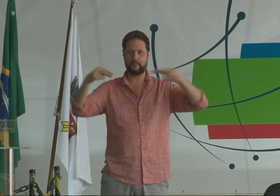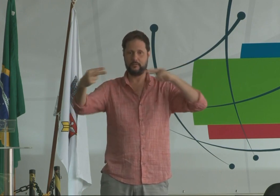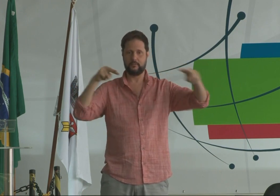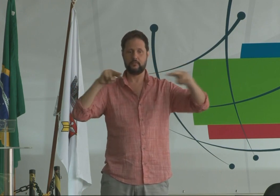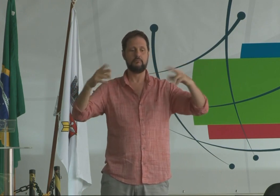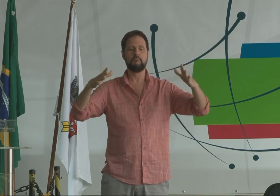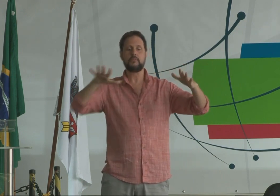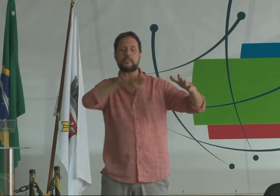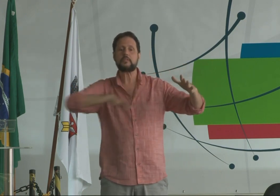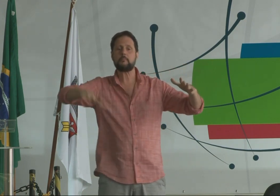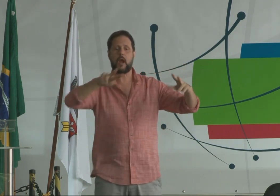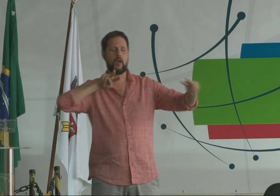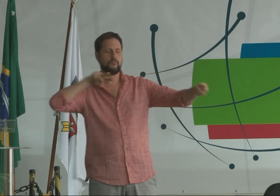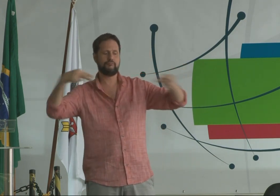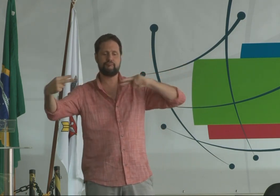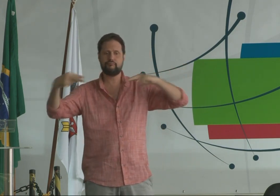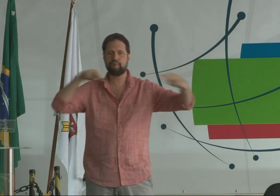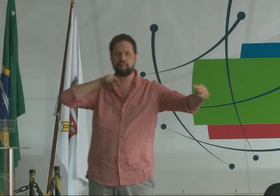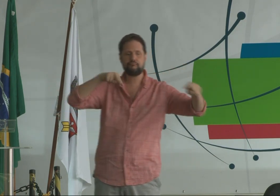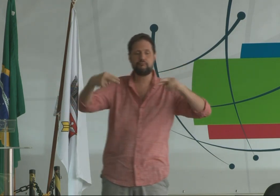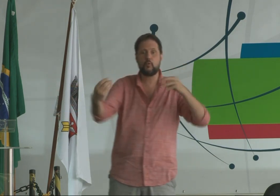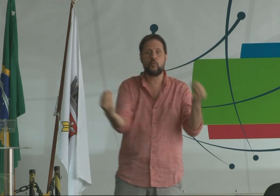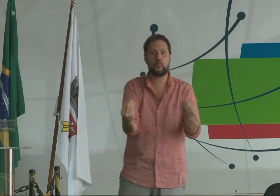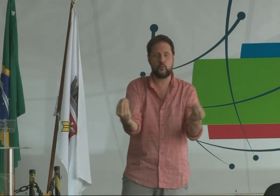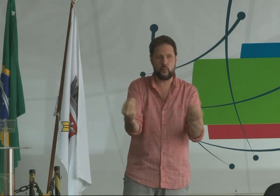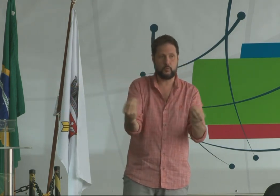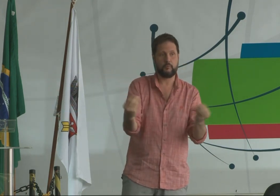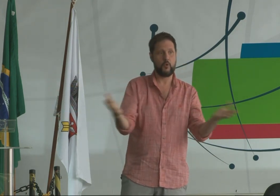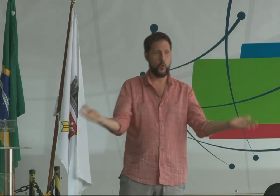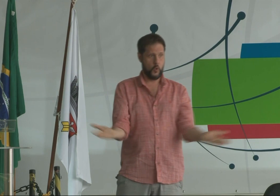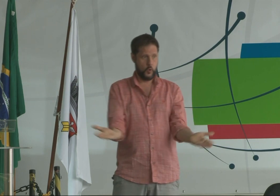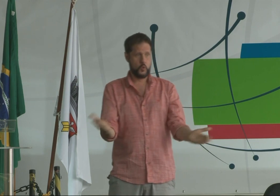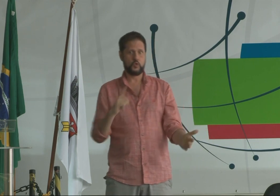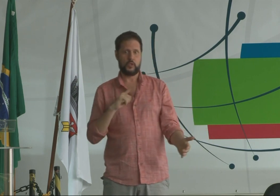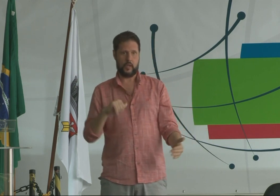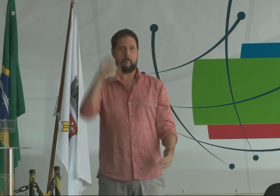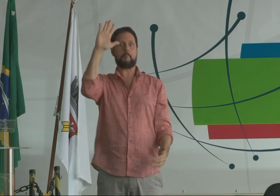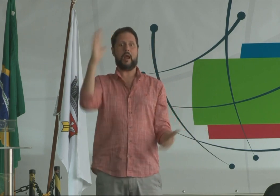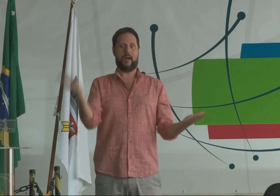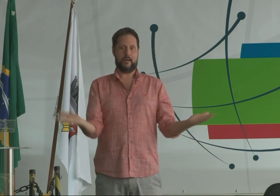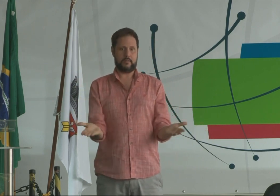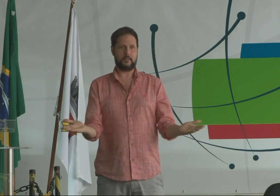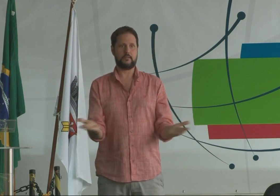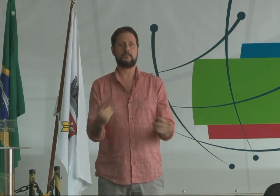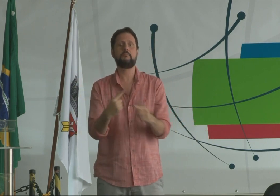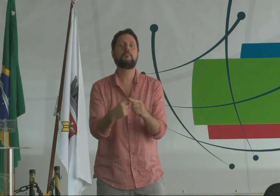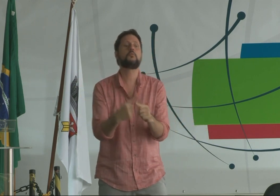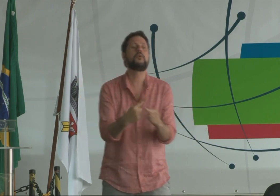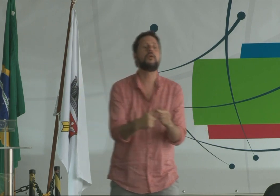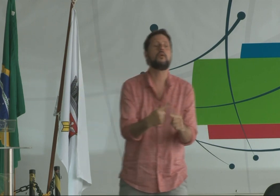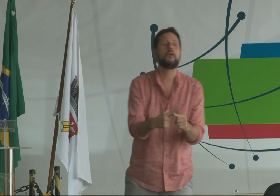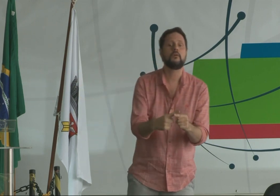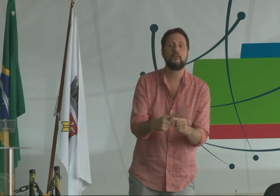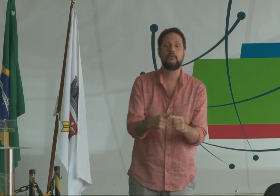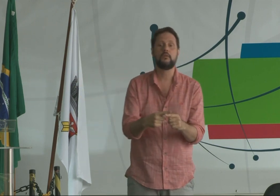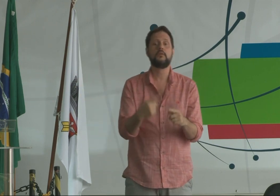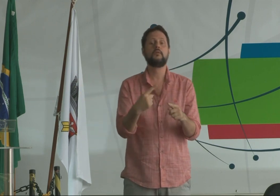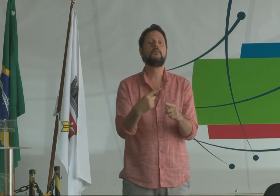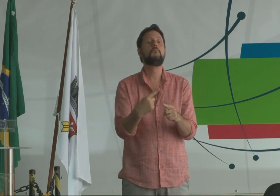Eu acredito que, quando eu penso, por exemplo, sobre a questão da acessibilidade, hoje em dia, isso é muito mais evidente para a gente. Por